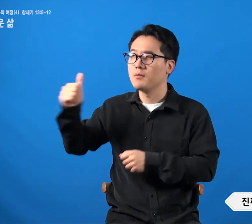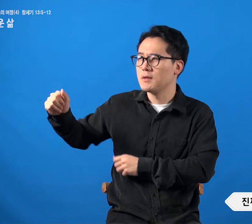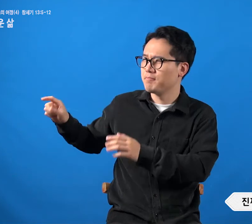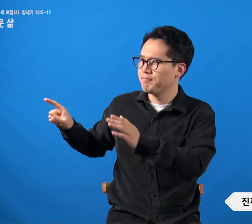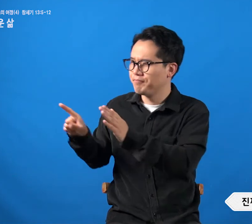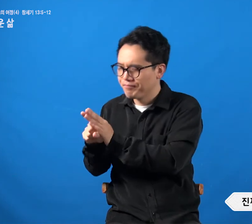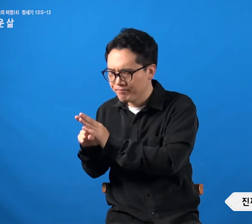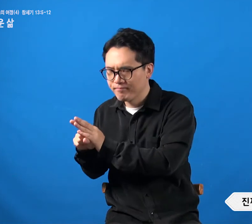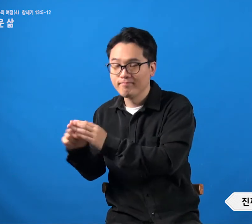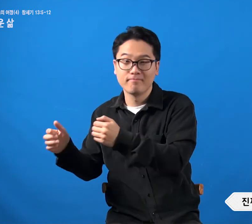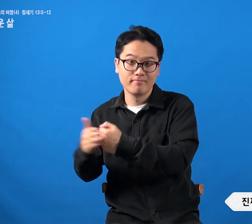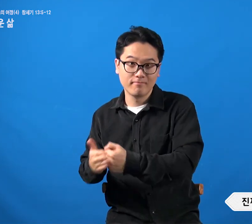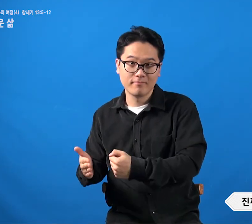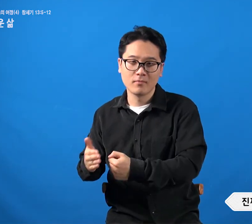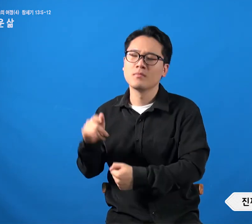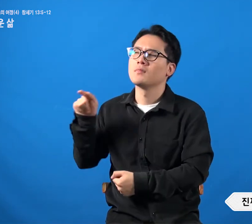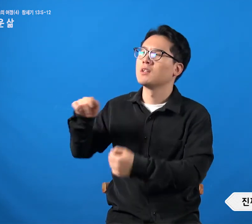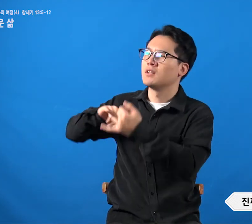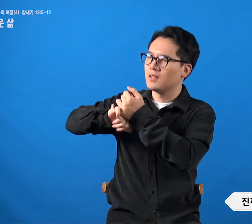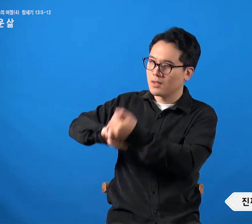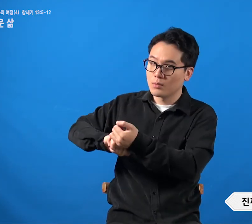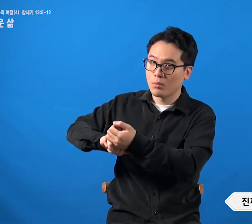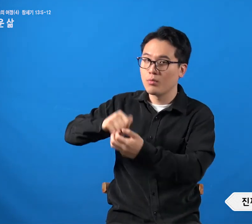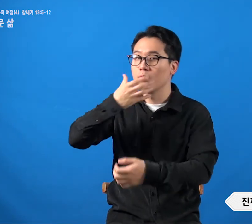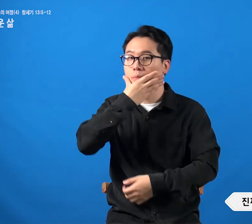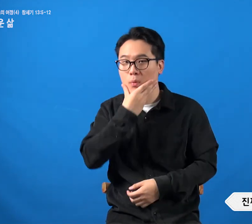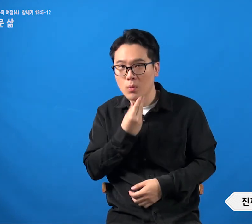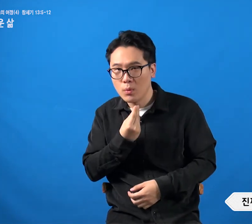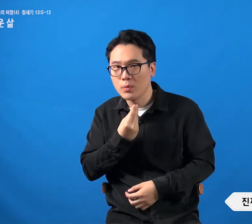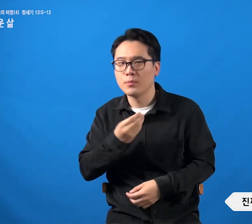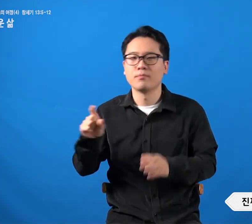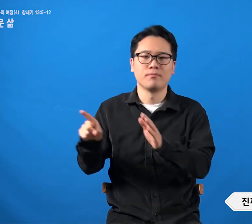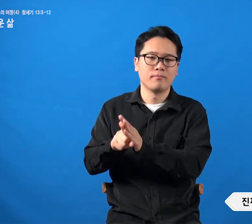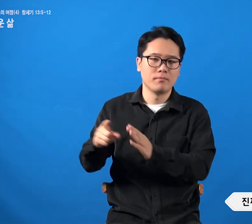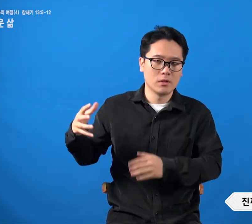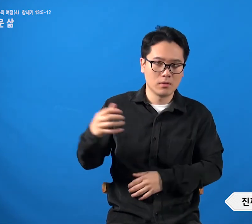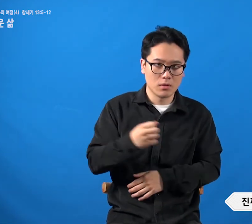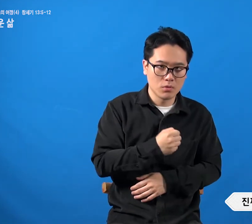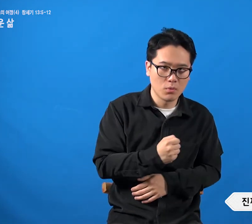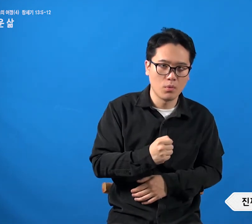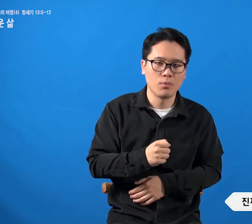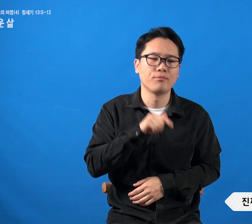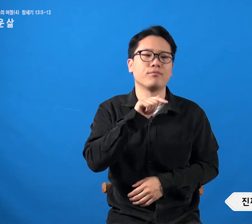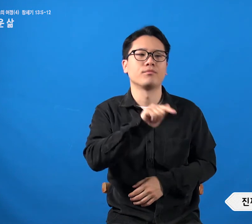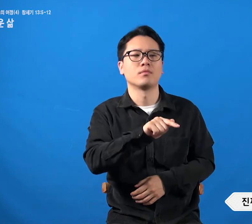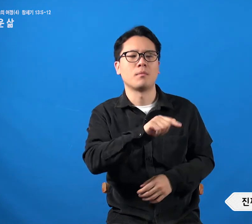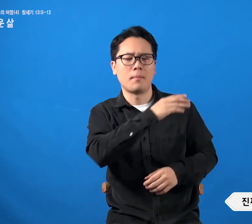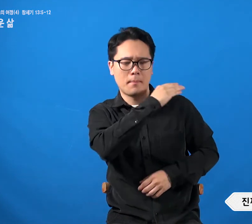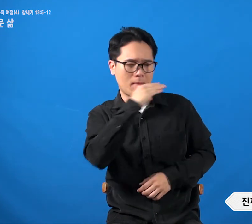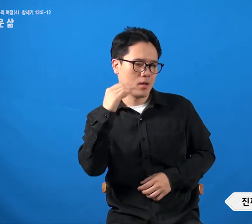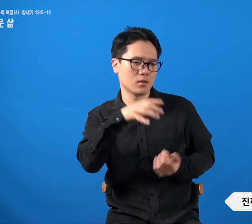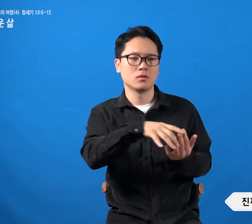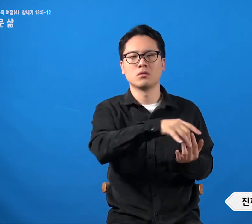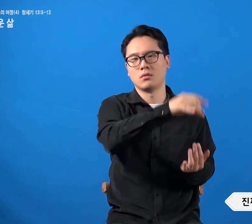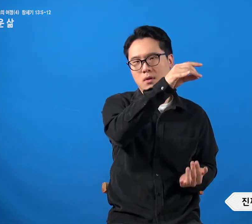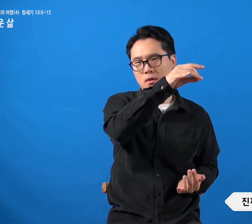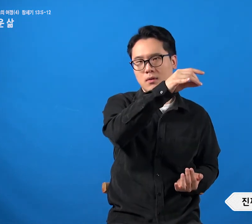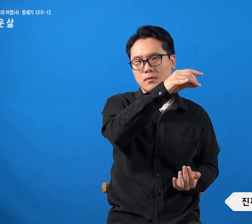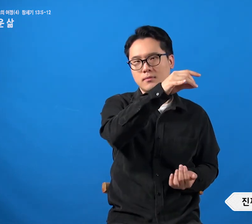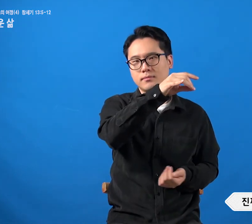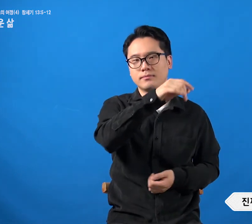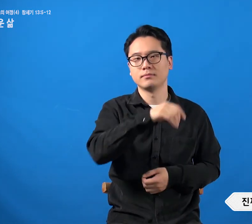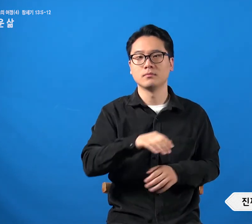신뢰하기에 하나님의 약속과 그 축복을 믿음의 눈으로 선택할 수 있는 믿음의